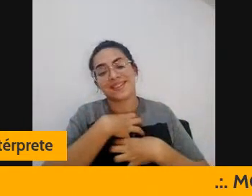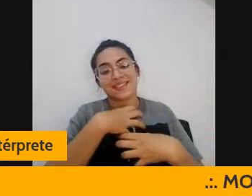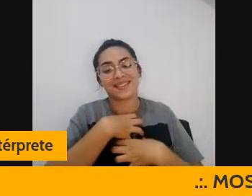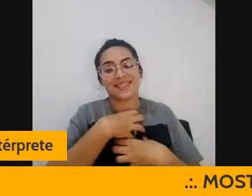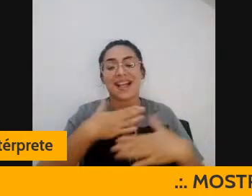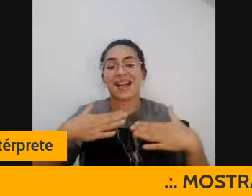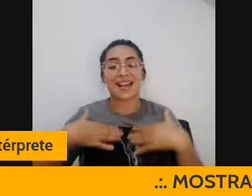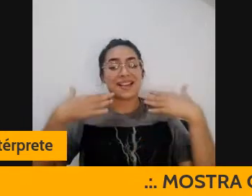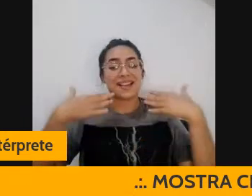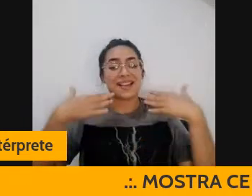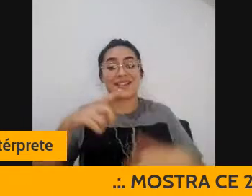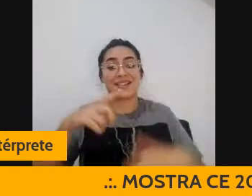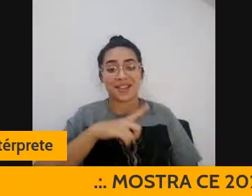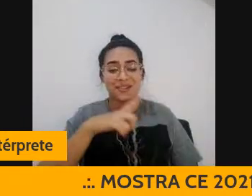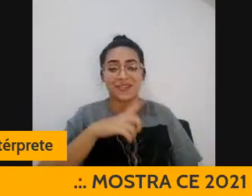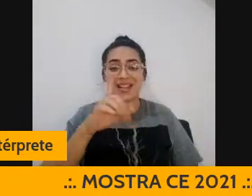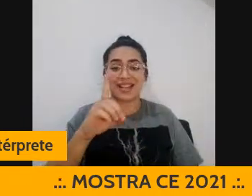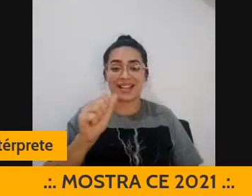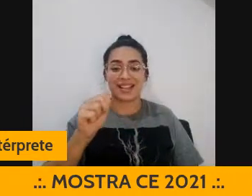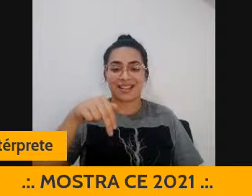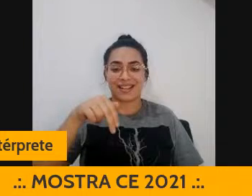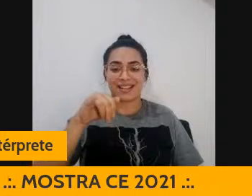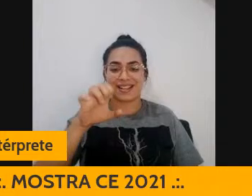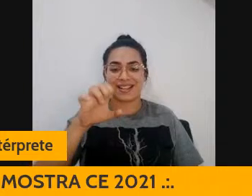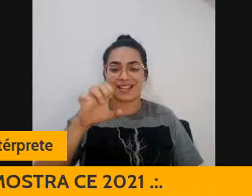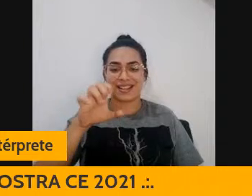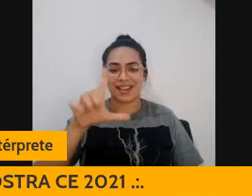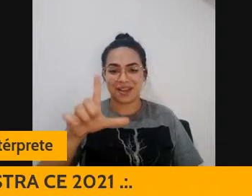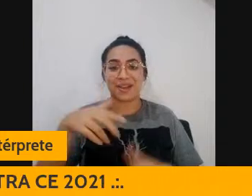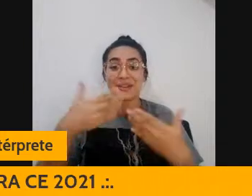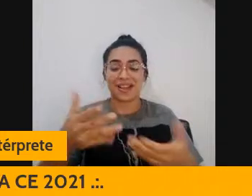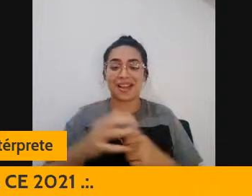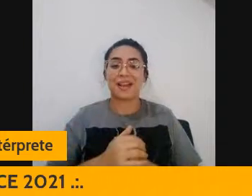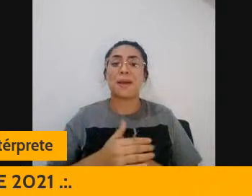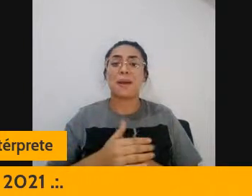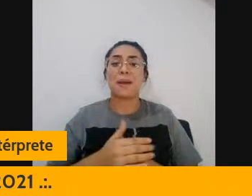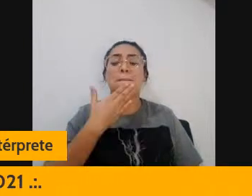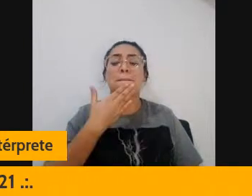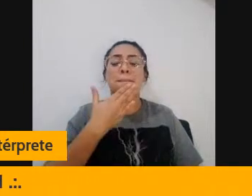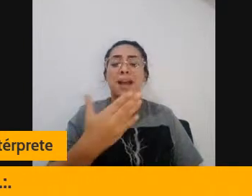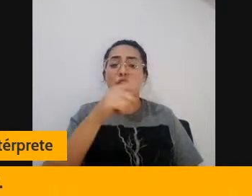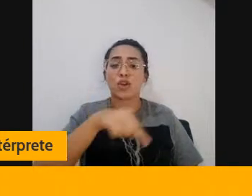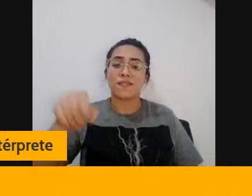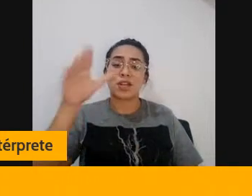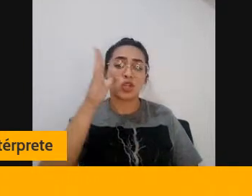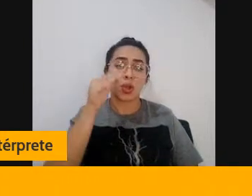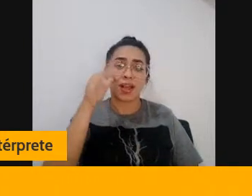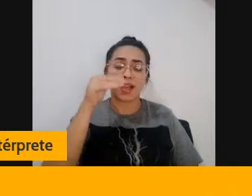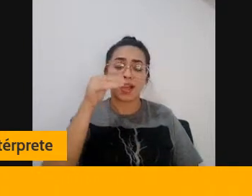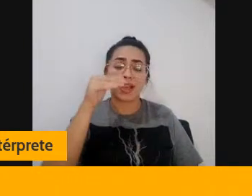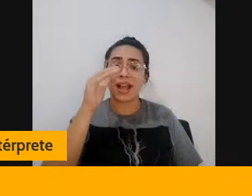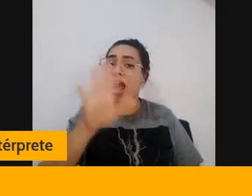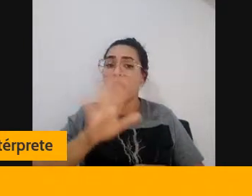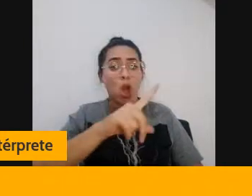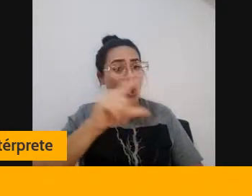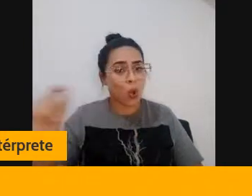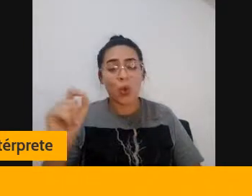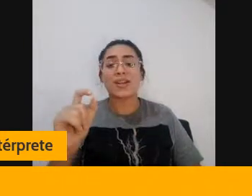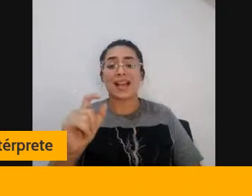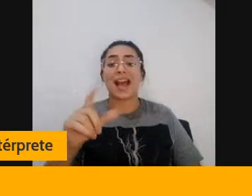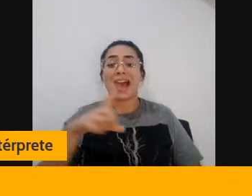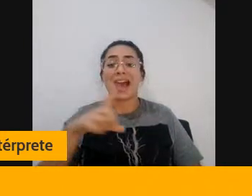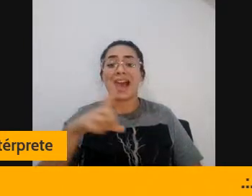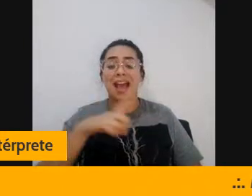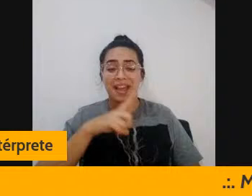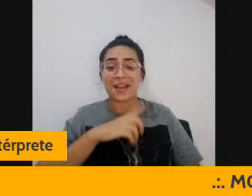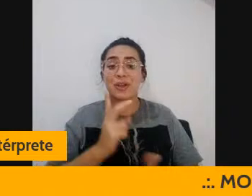de Daniel, né, e mais algumas coisas. Então, peço para quem está nos assistindo que ainda não se vá, porque ainda temos mais um pouquinho,